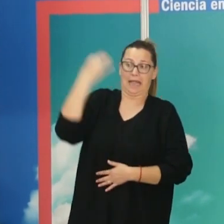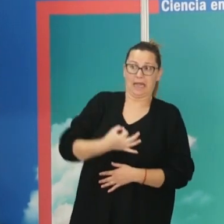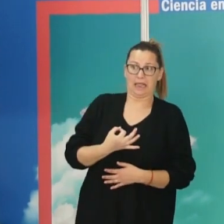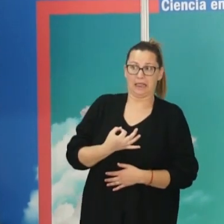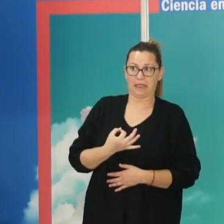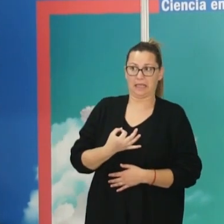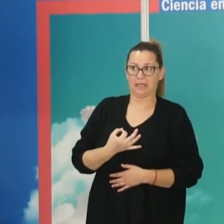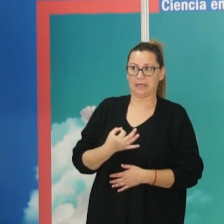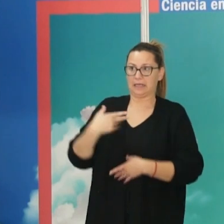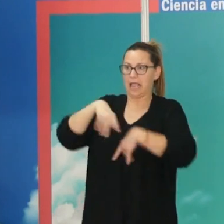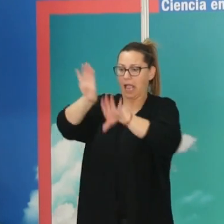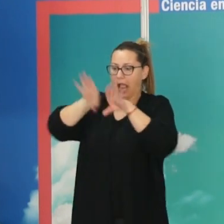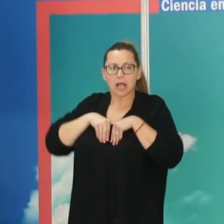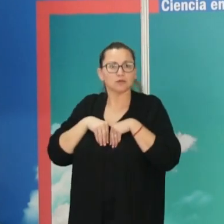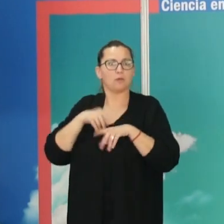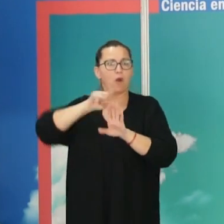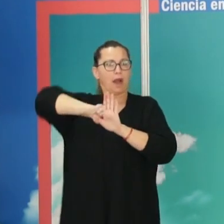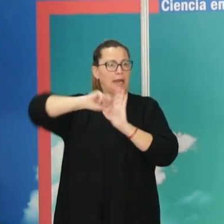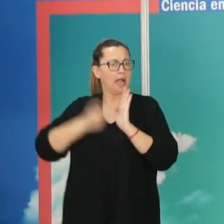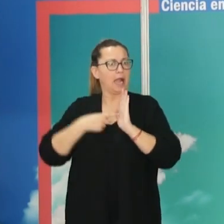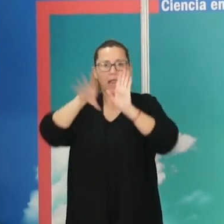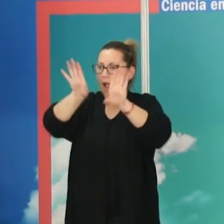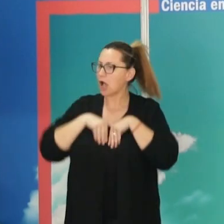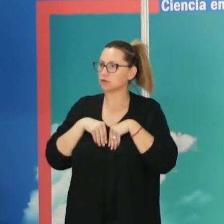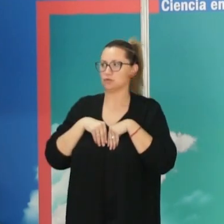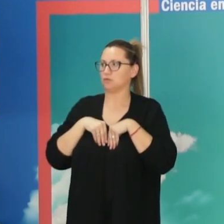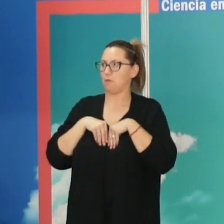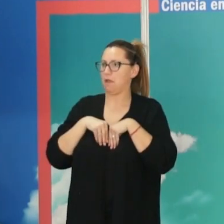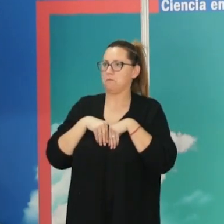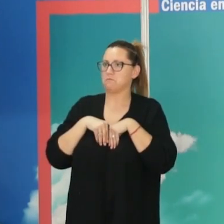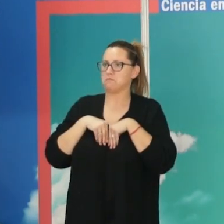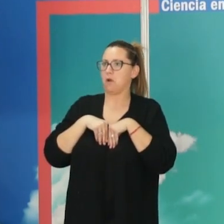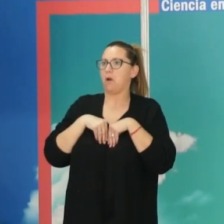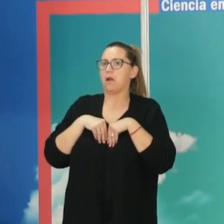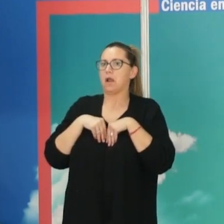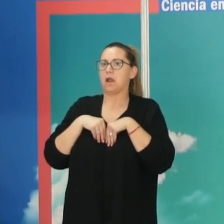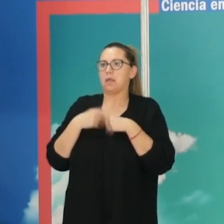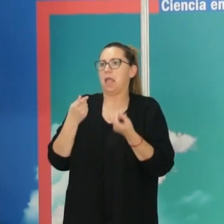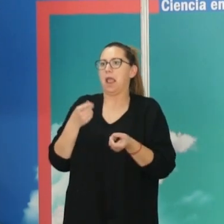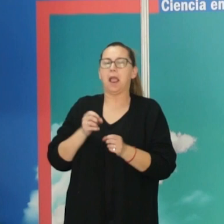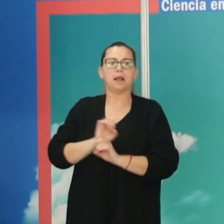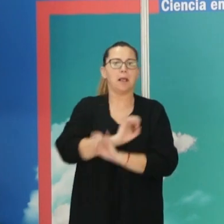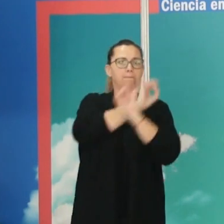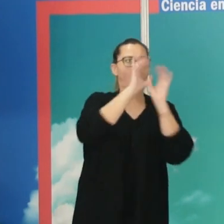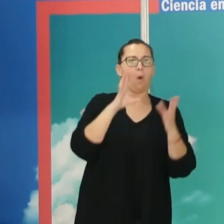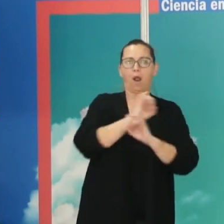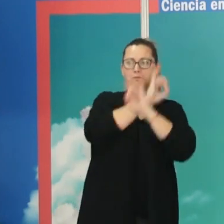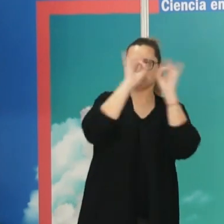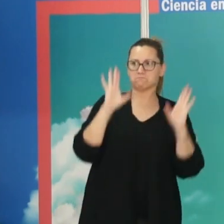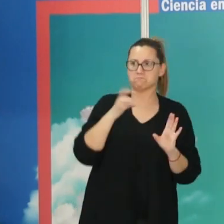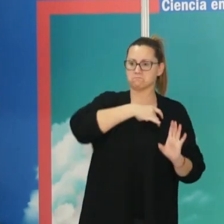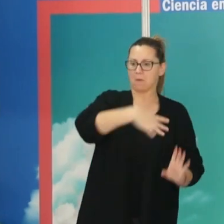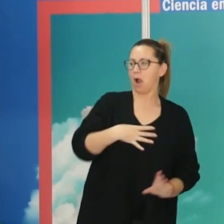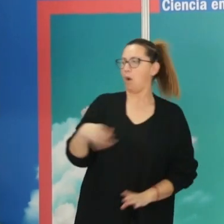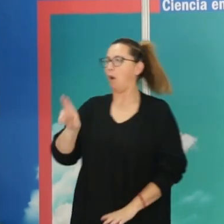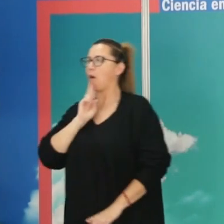realidades que asumimos, que la ley suele asumir como dicotómicas, es decir, de tipo blanco y negro, como